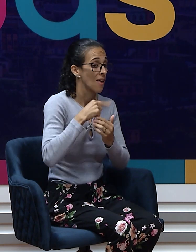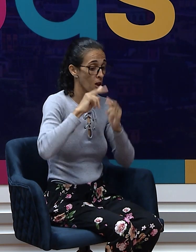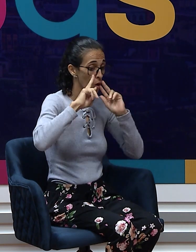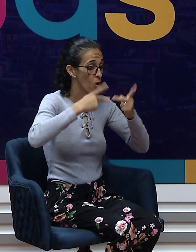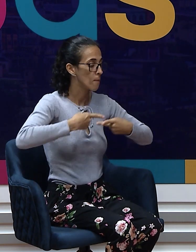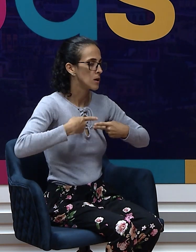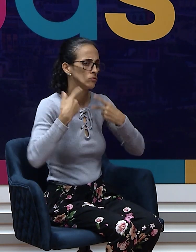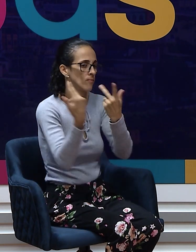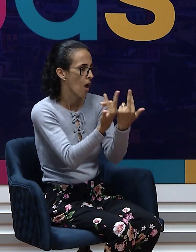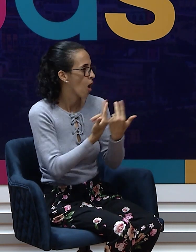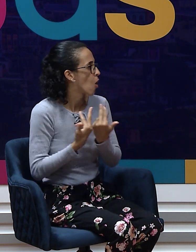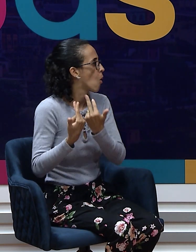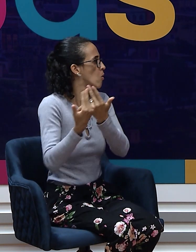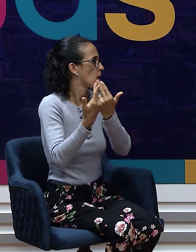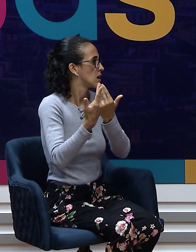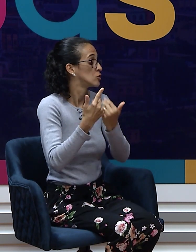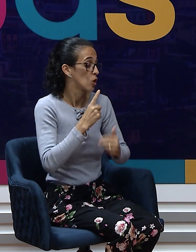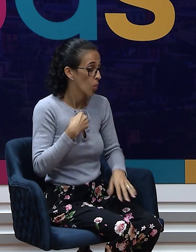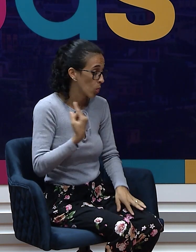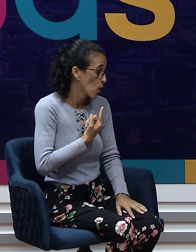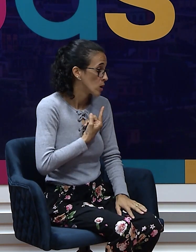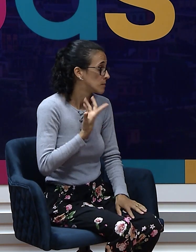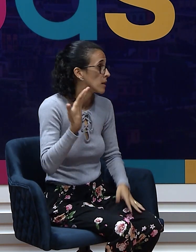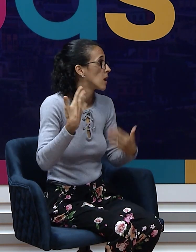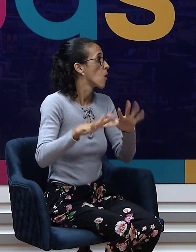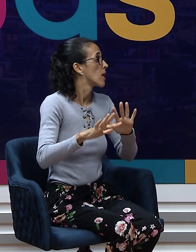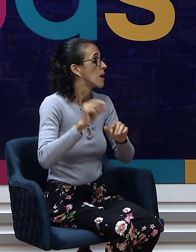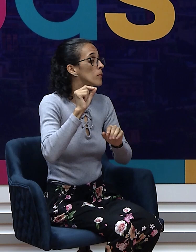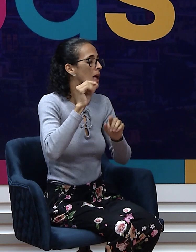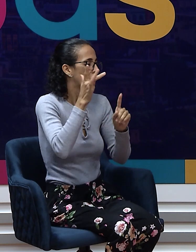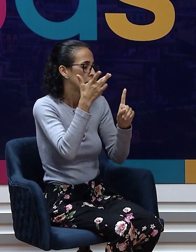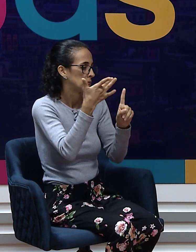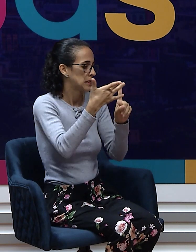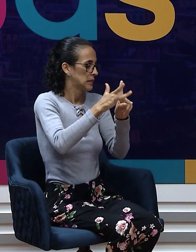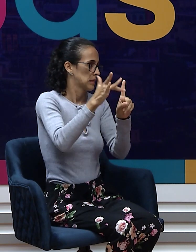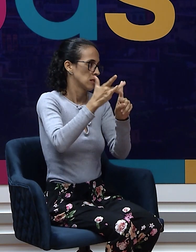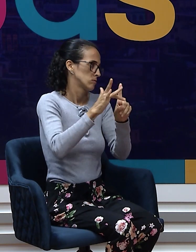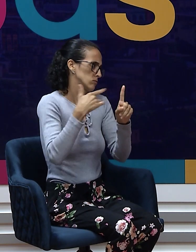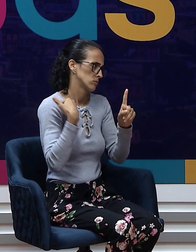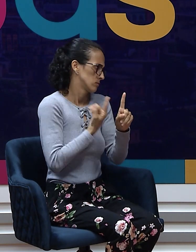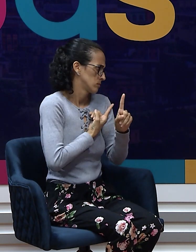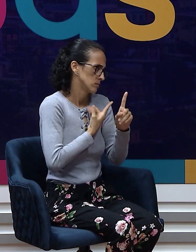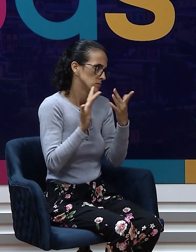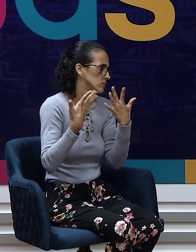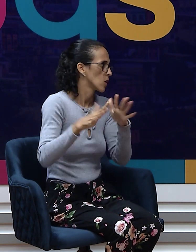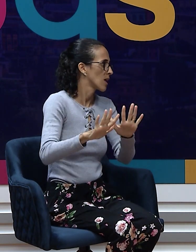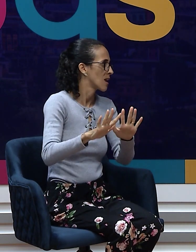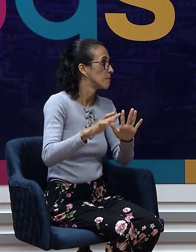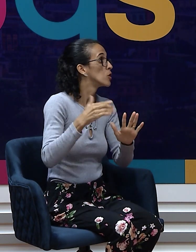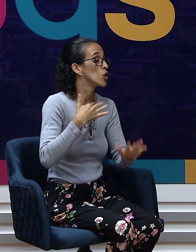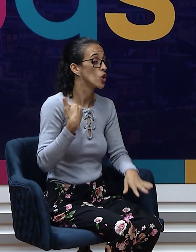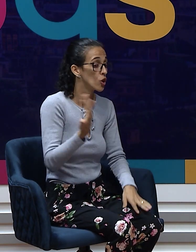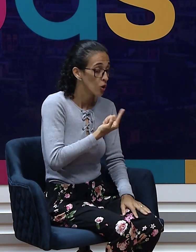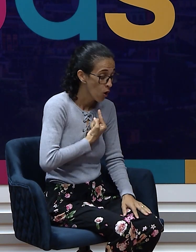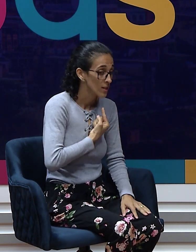surda. Nós somos seres humanos iguais a vocês. Então, às vezes,